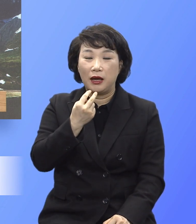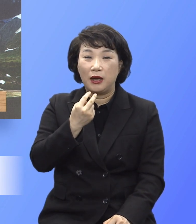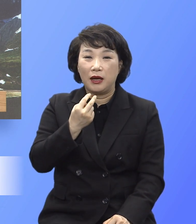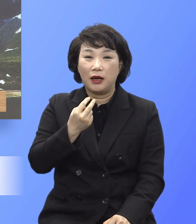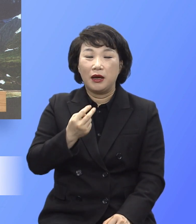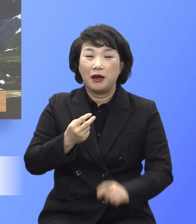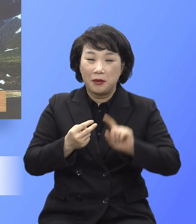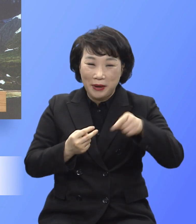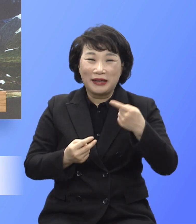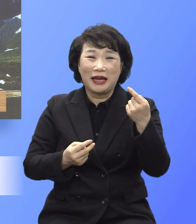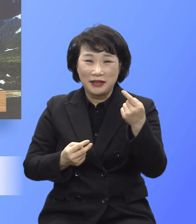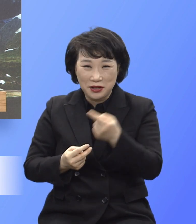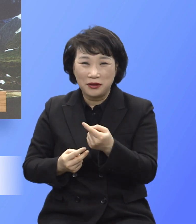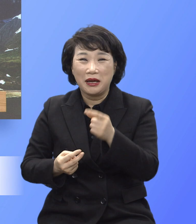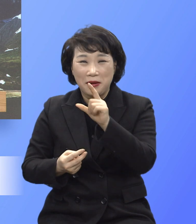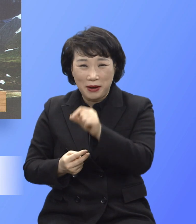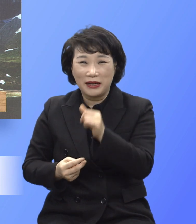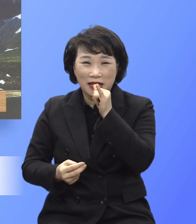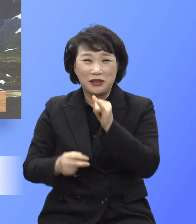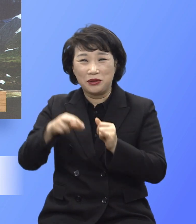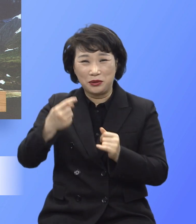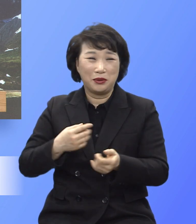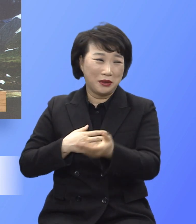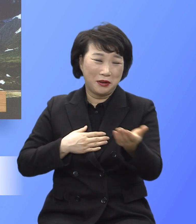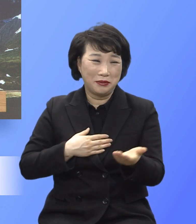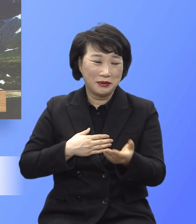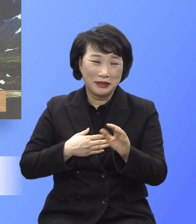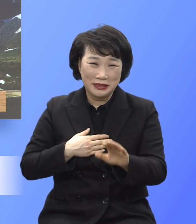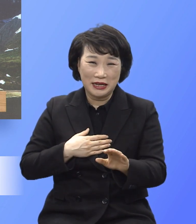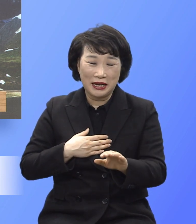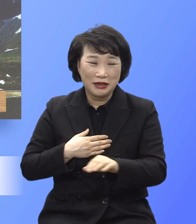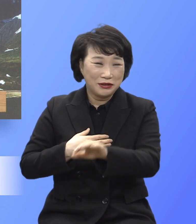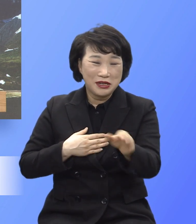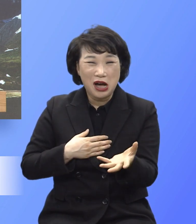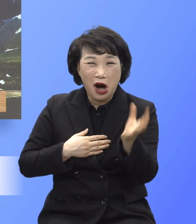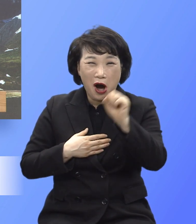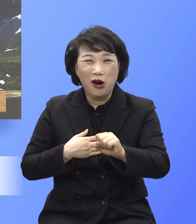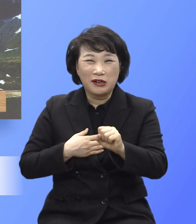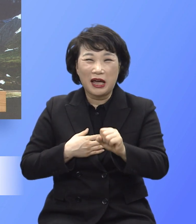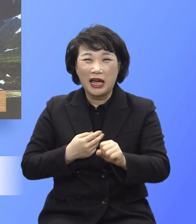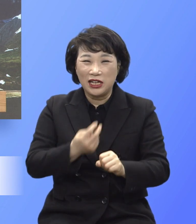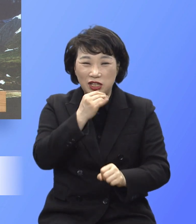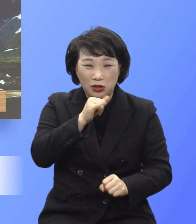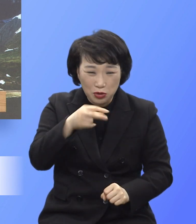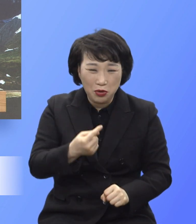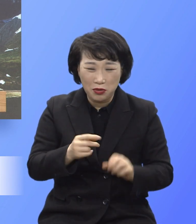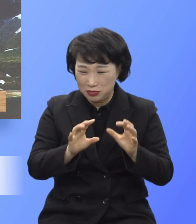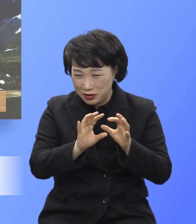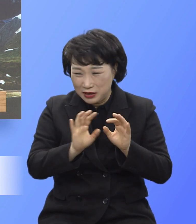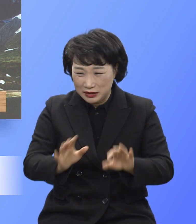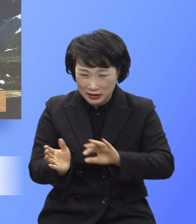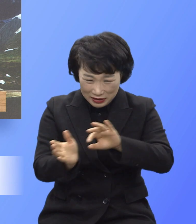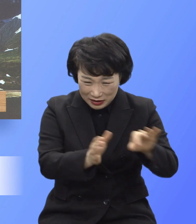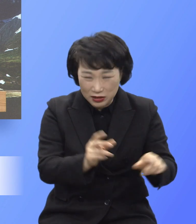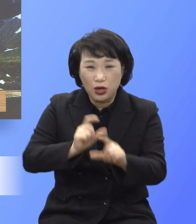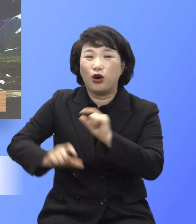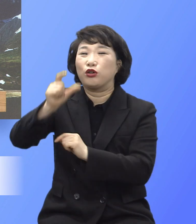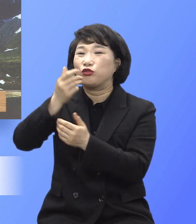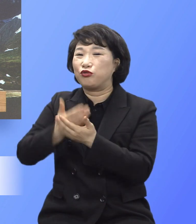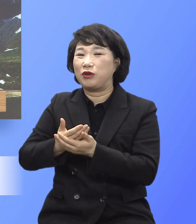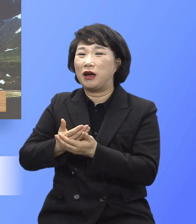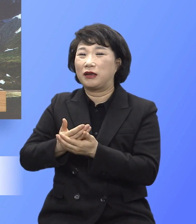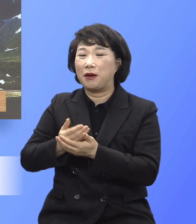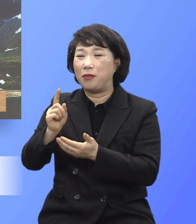여러분들이요 100개, 1000개, 1억 무엇보다도 큰 것이 믿음이기 때문에